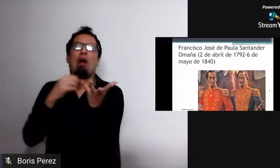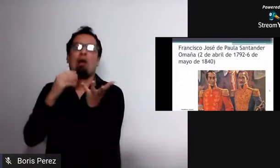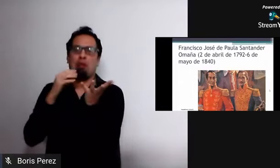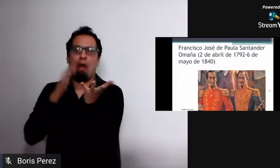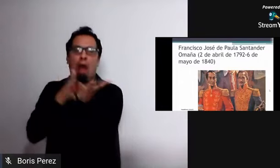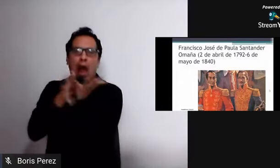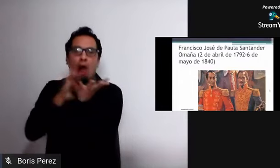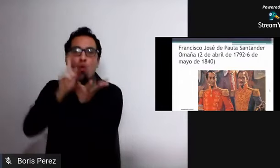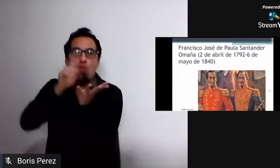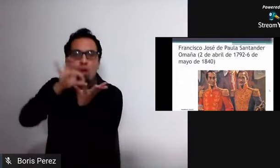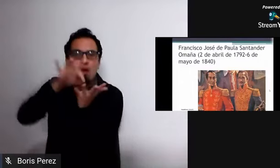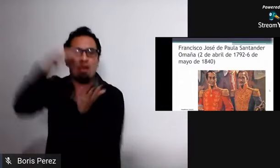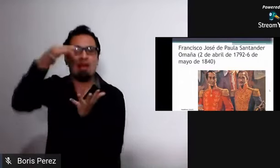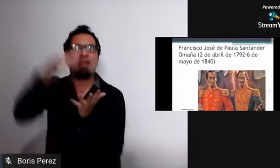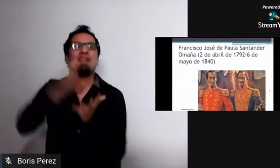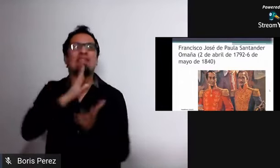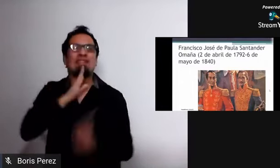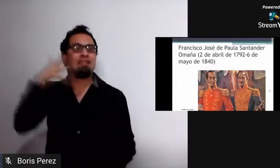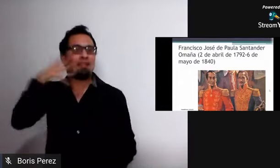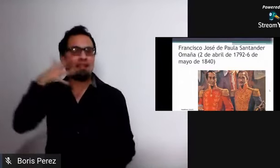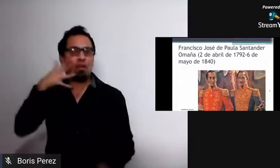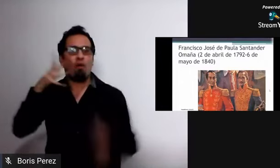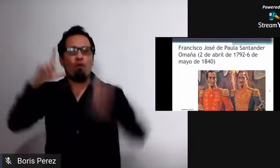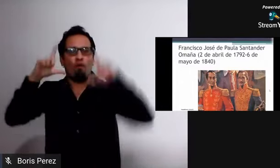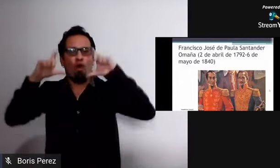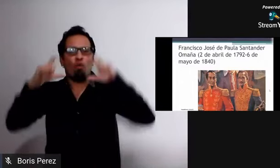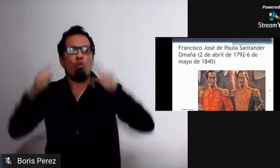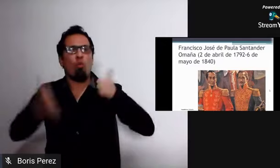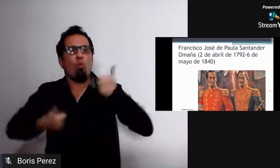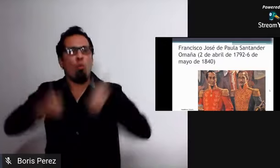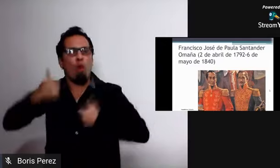comandante Simón Bolívar en muchas cosas.